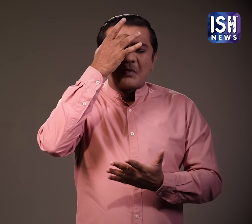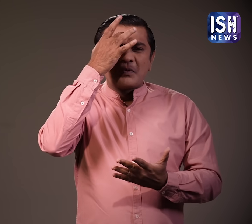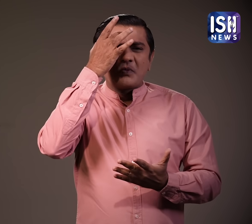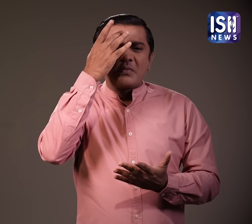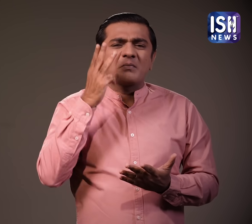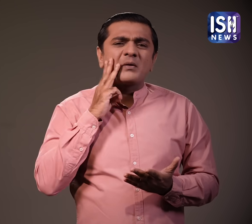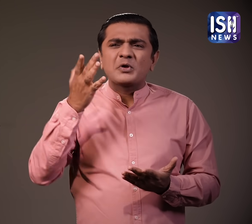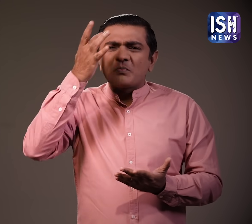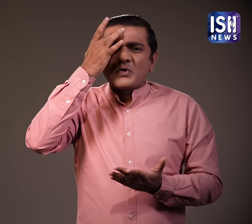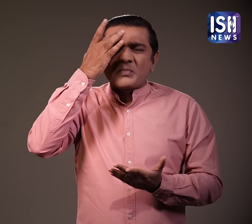है